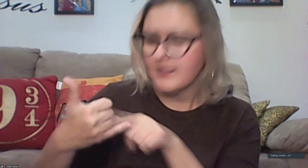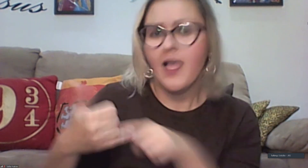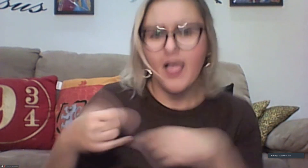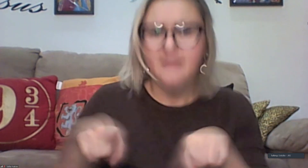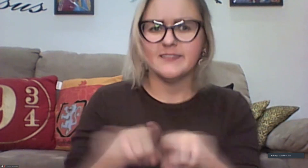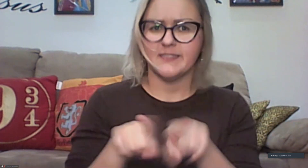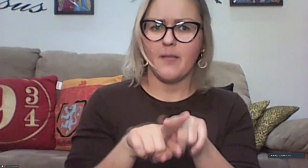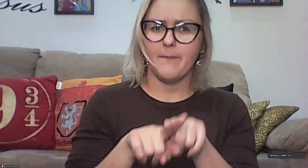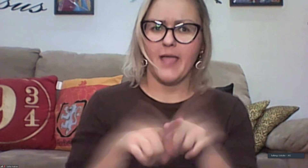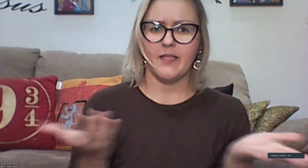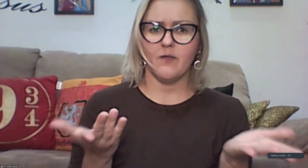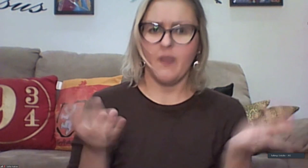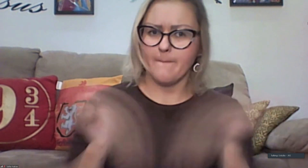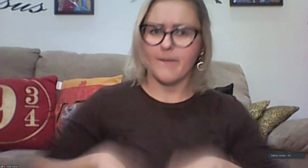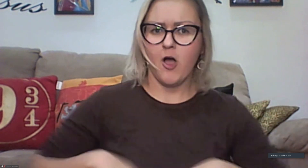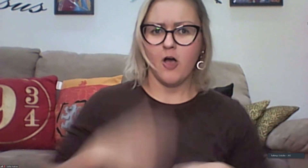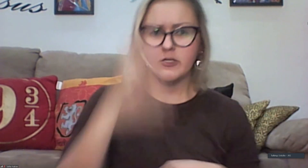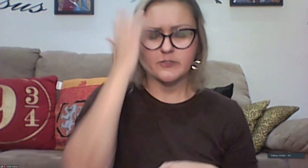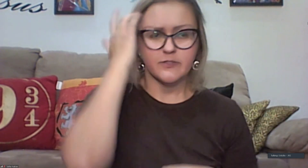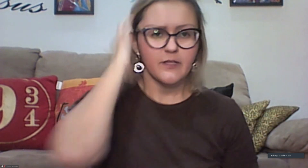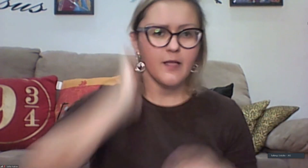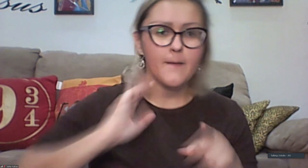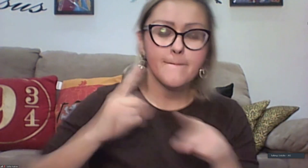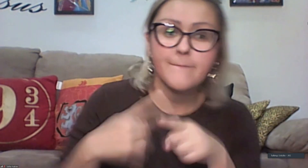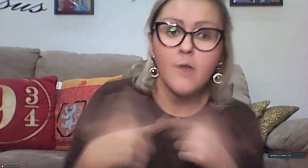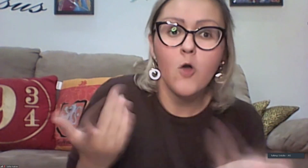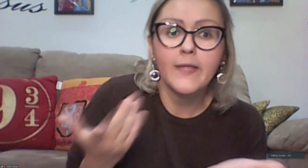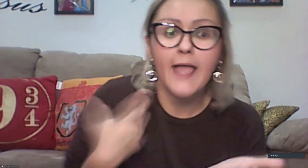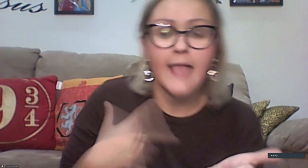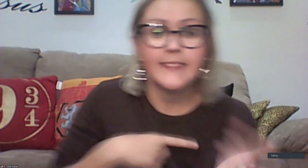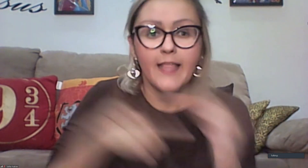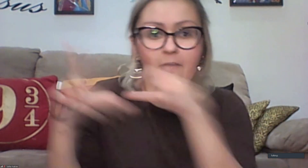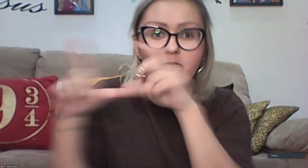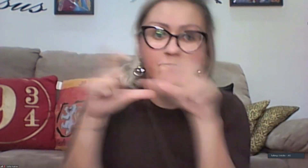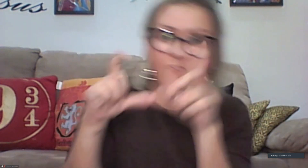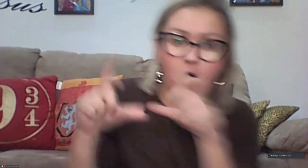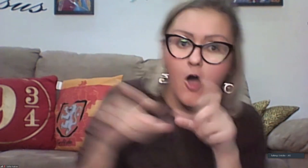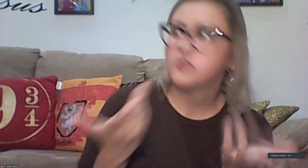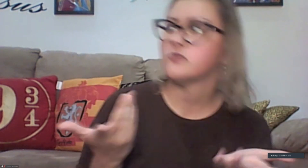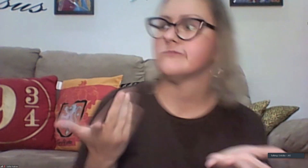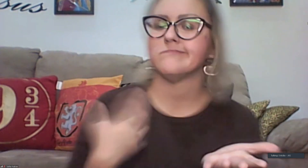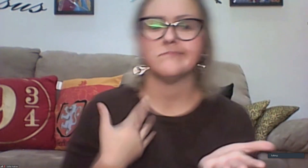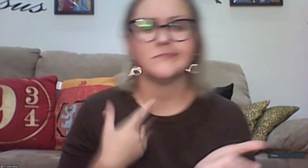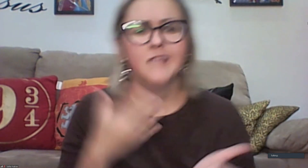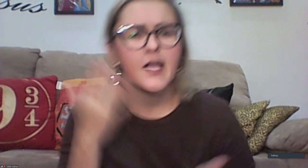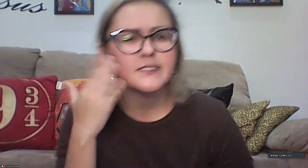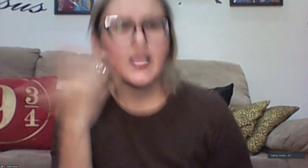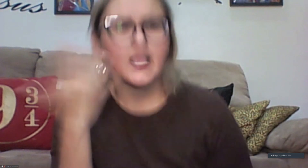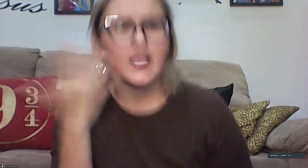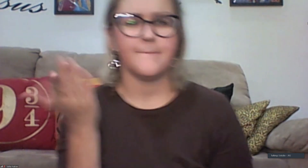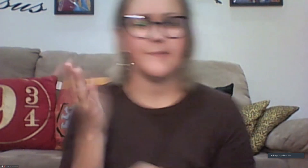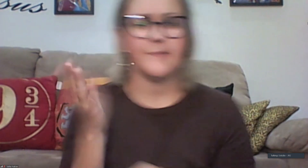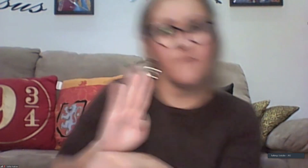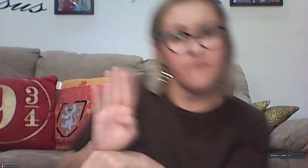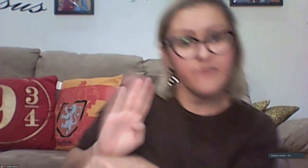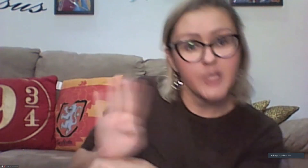também pode usar, claro, sem dúvida. Mas você pode sugerir que o seu aluno faça fotos, que ele